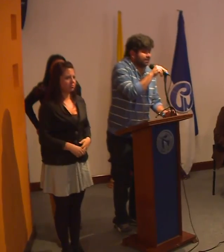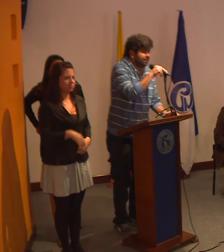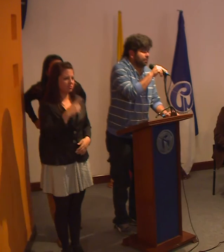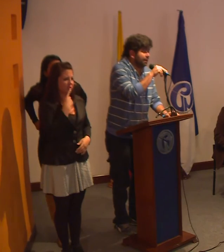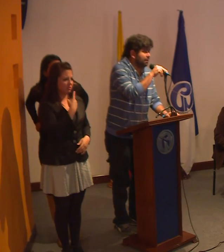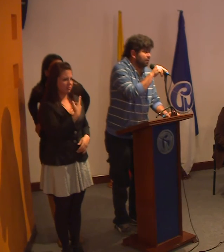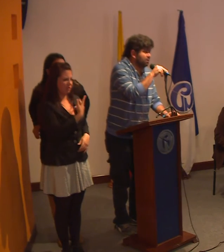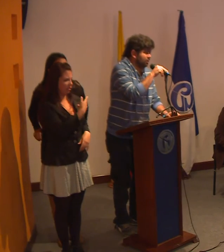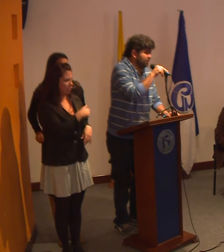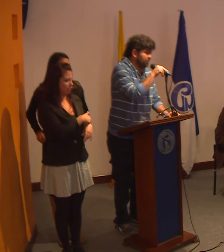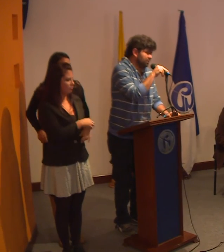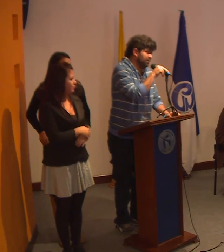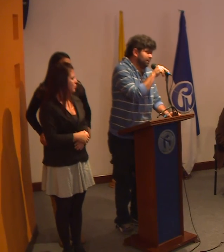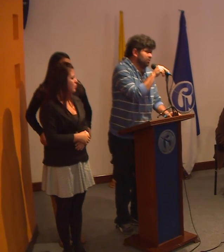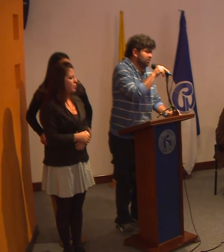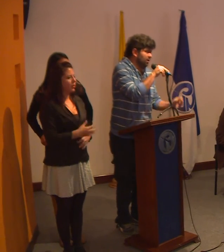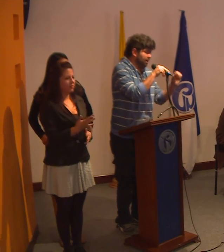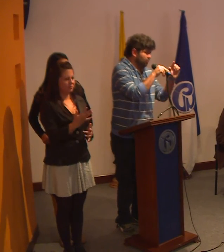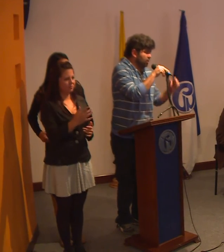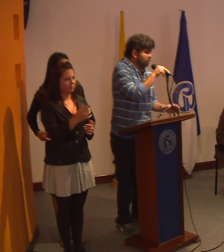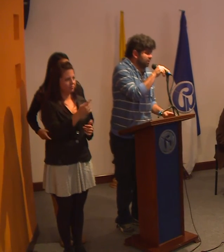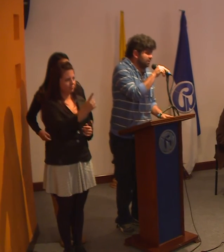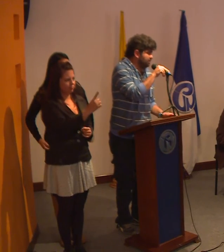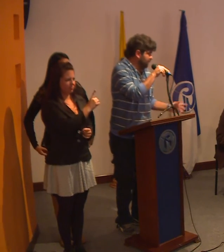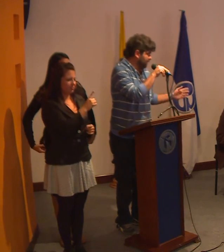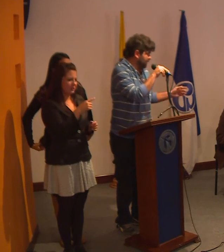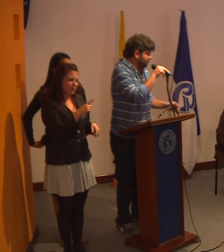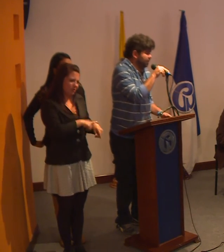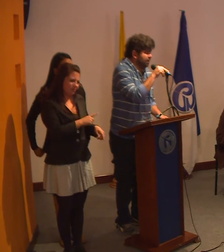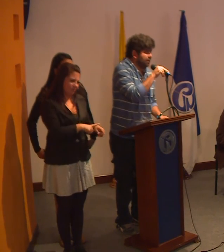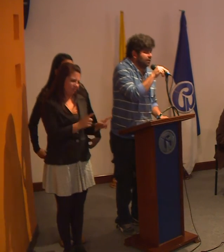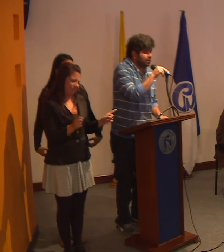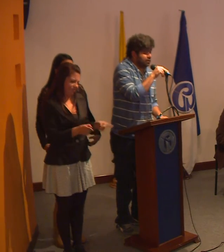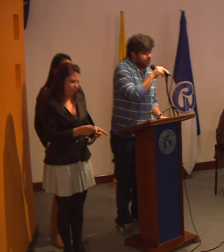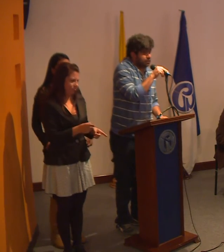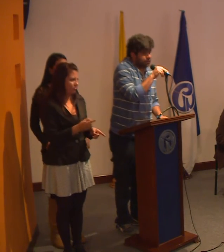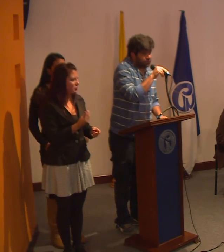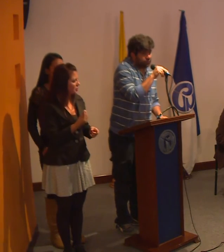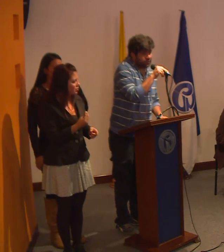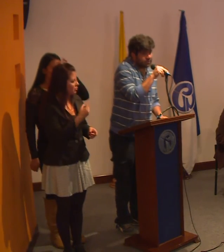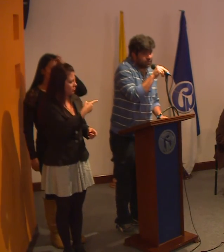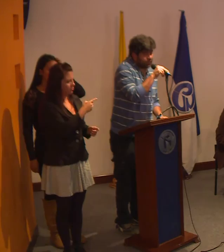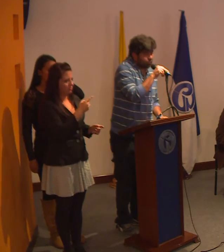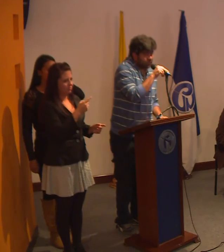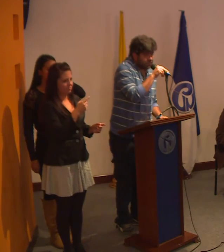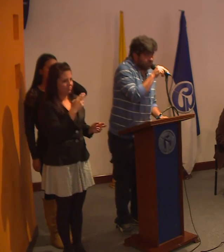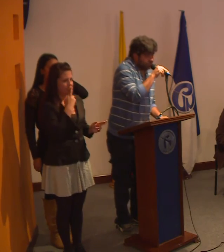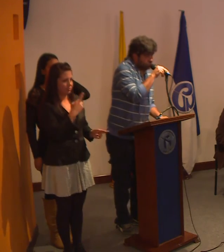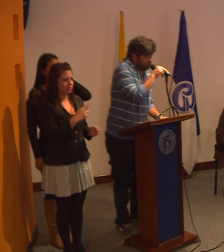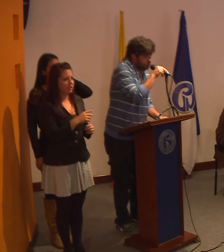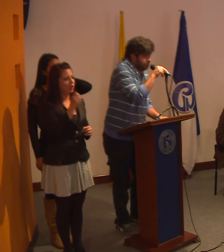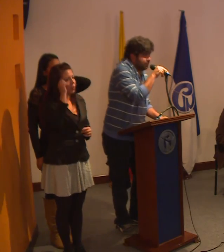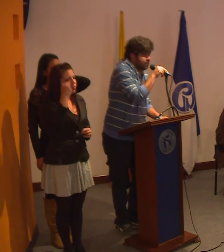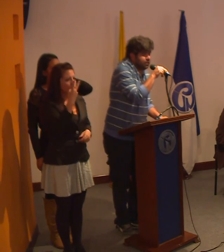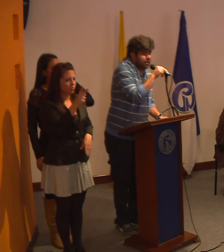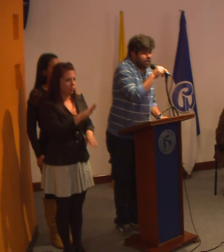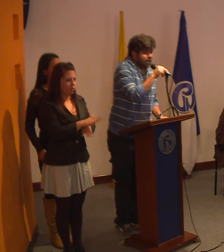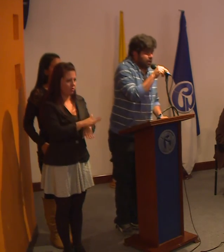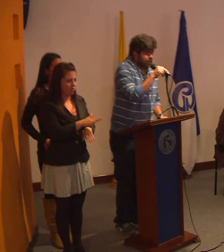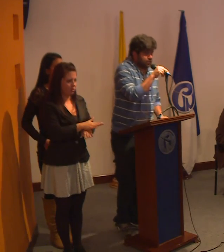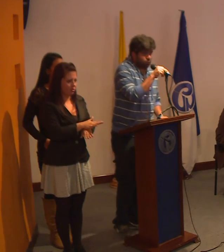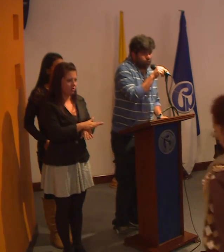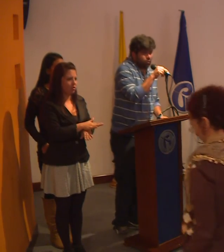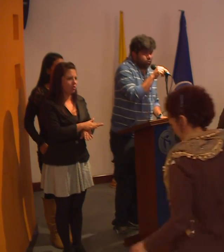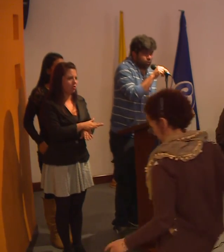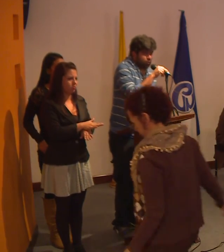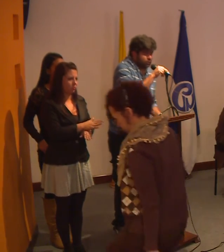Profesor Alexander Pareja, vamos a dar una intervención muy cortas para que puedan referirse y recordarles que a las 2 de la tarde